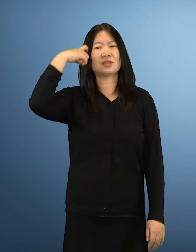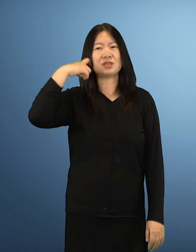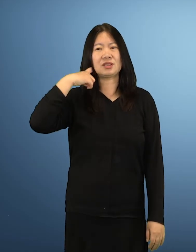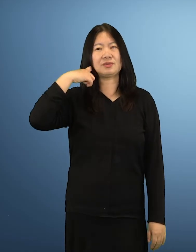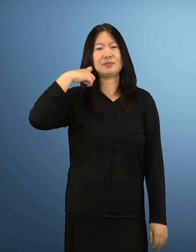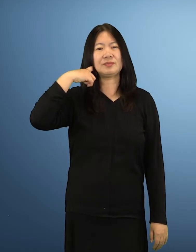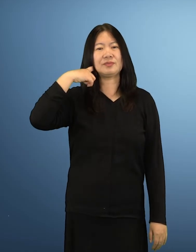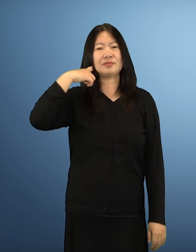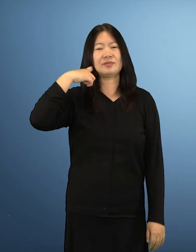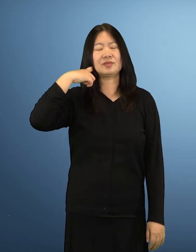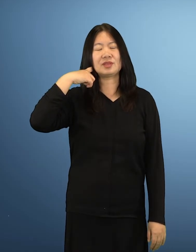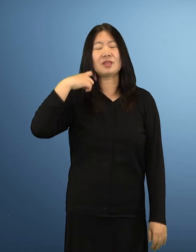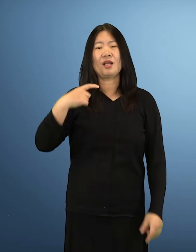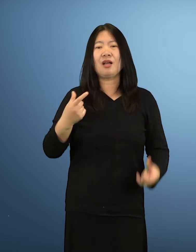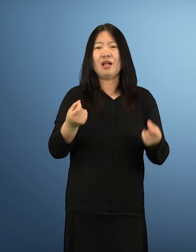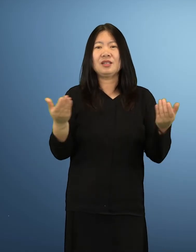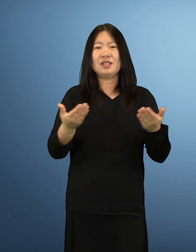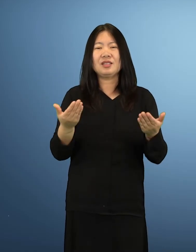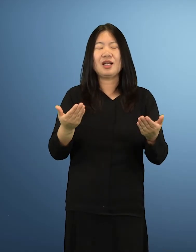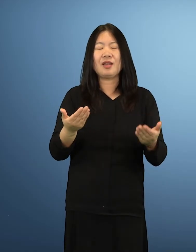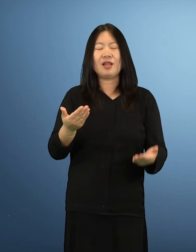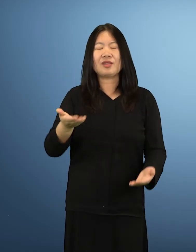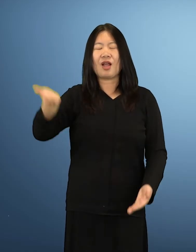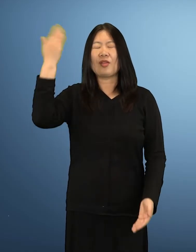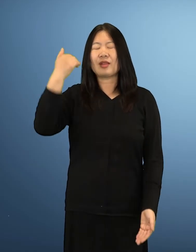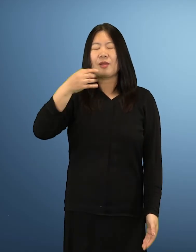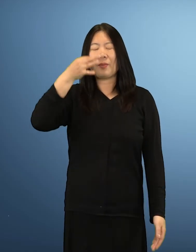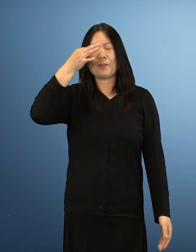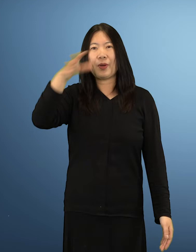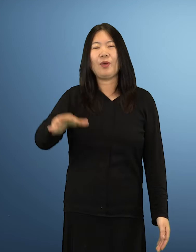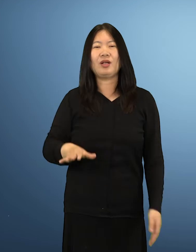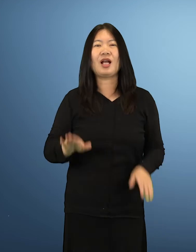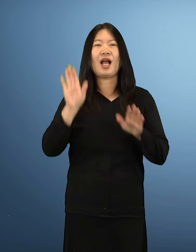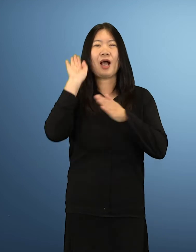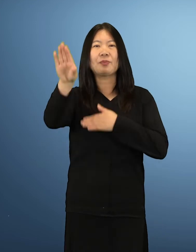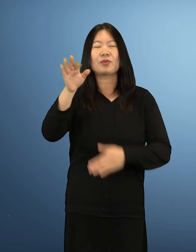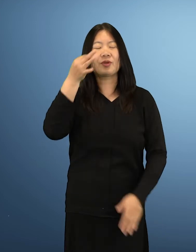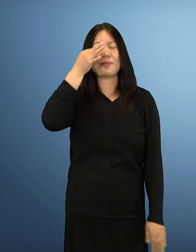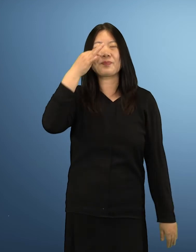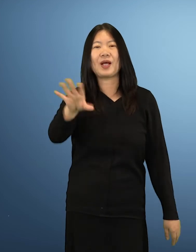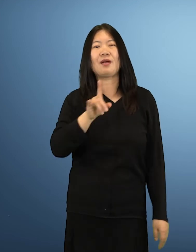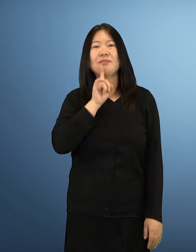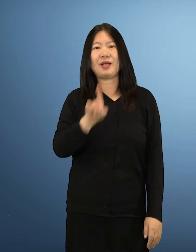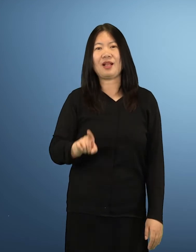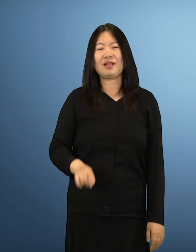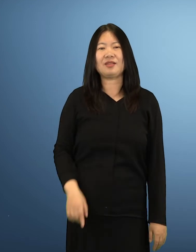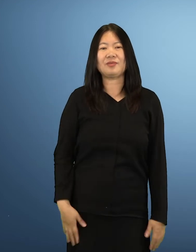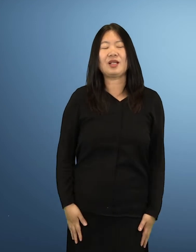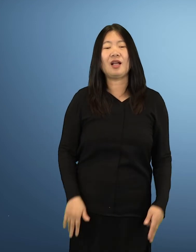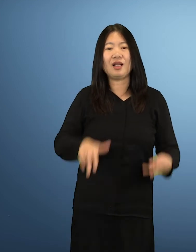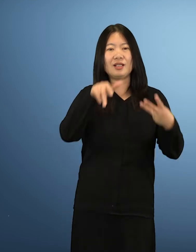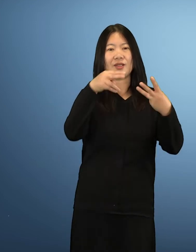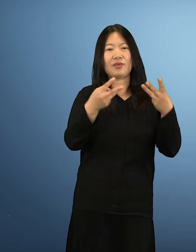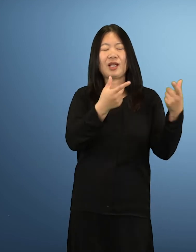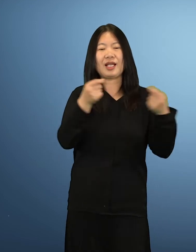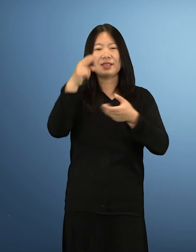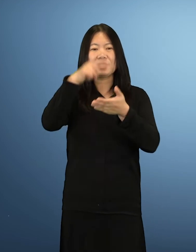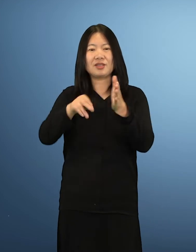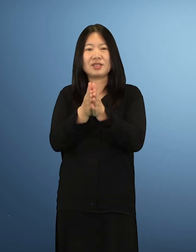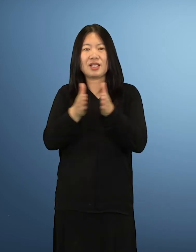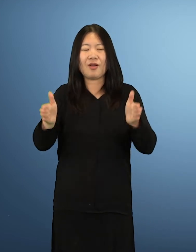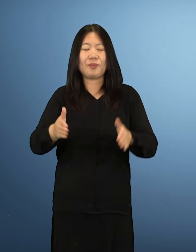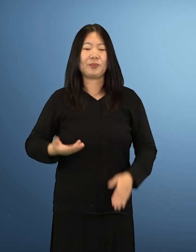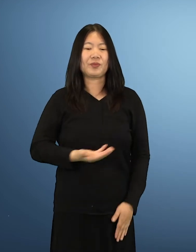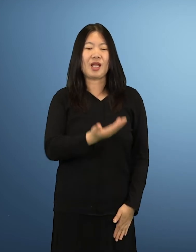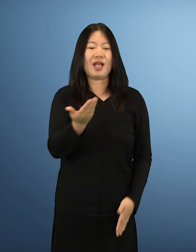그런 일을 전후무하게 본 적이 없을 거다. 자, 3절 우리 다 같이 한번 읽어볼까요? 3절 시작. 너희는